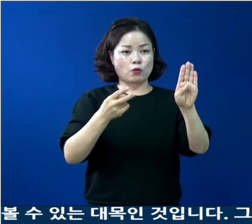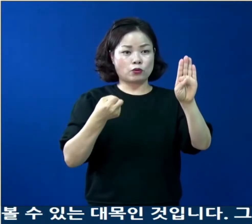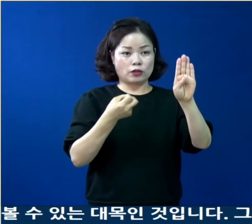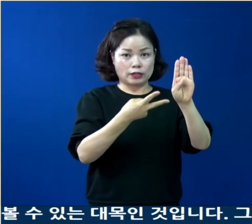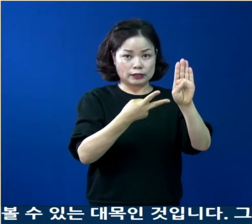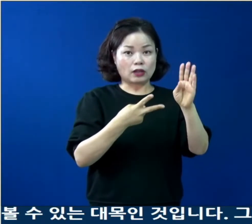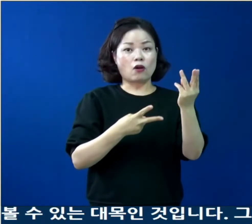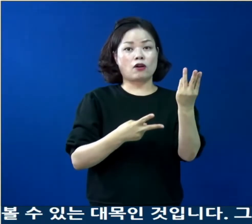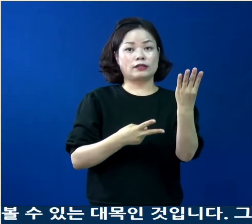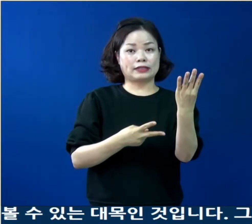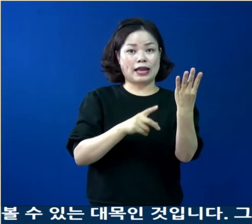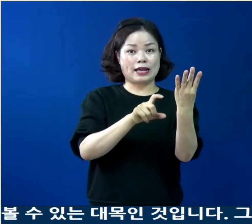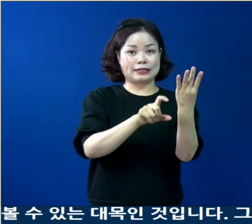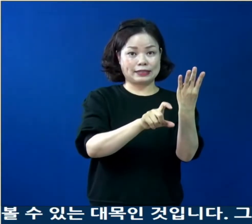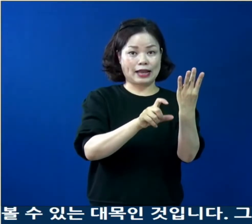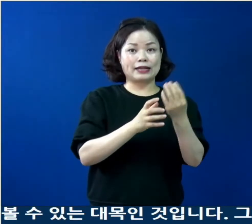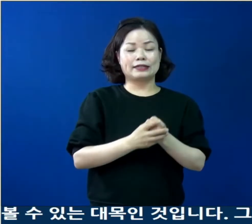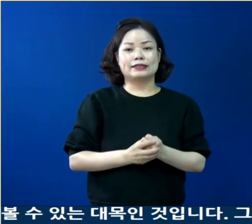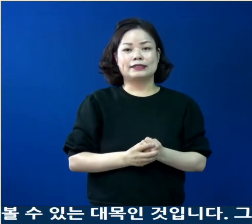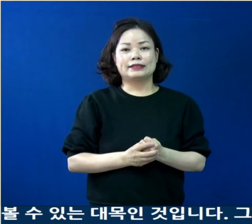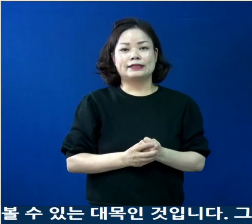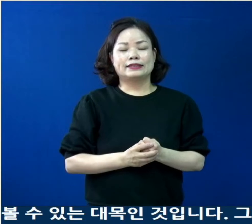4장에 보면